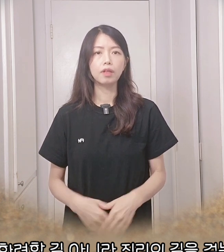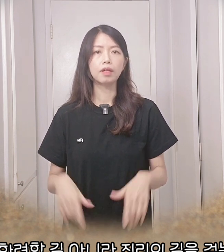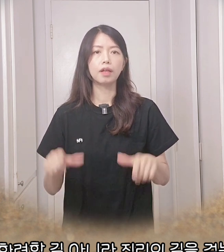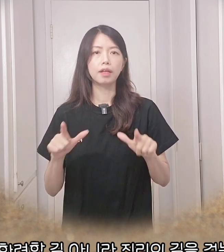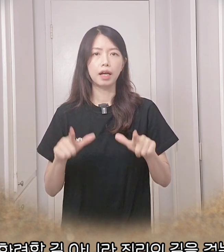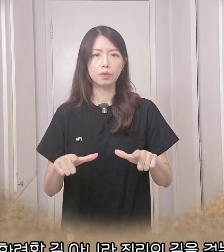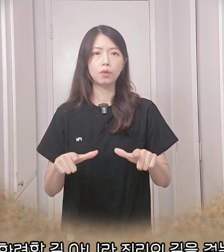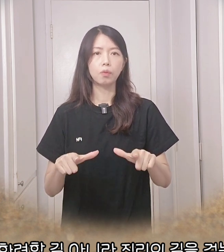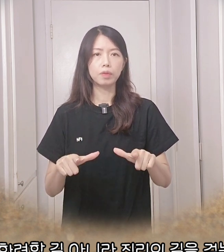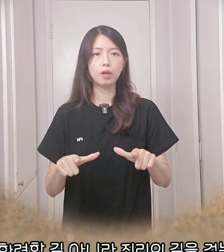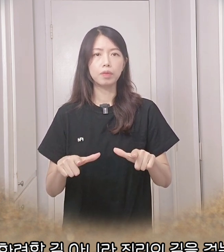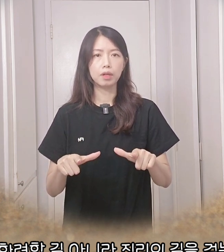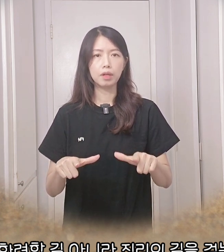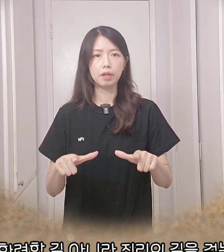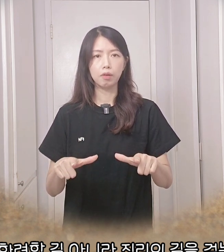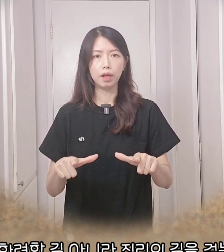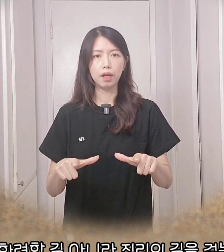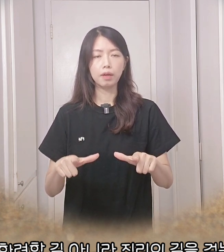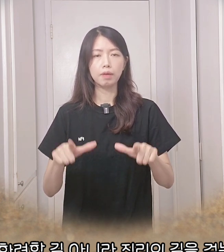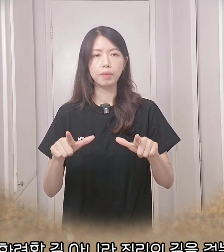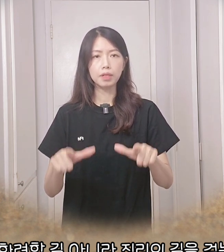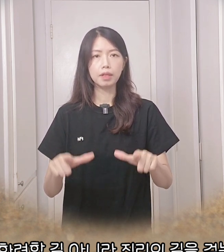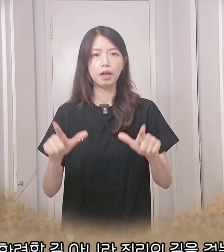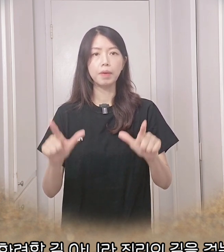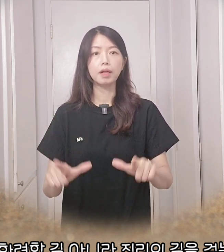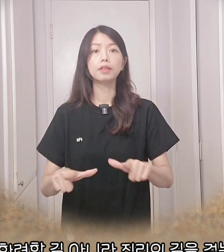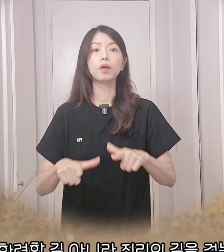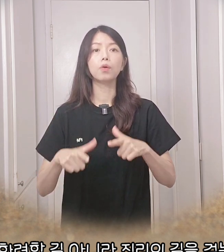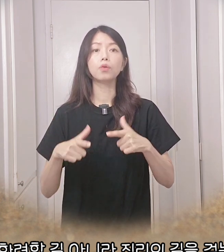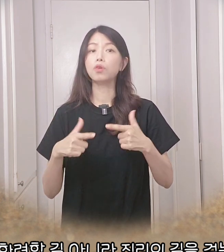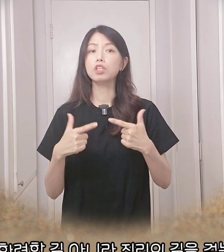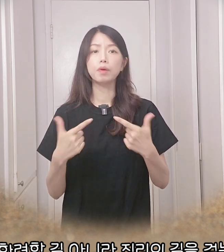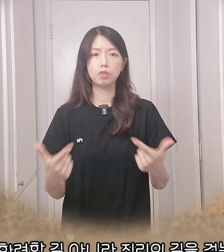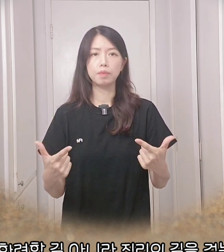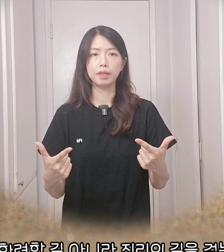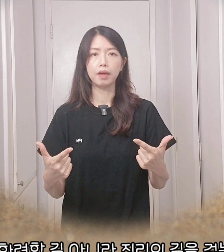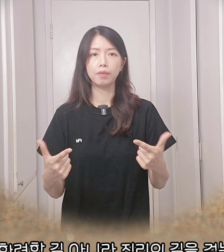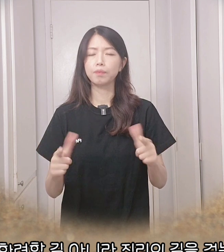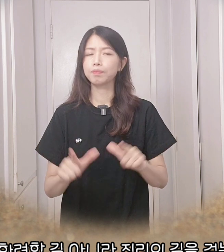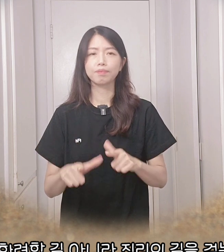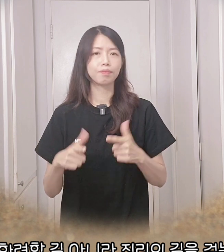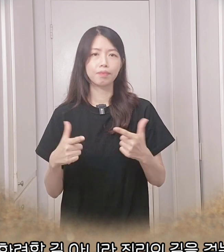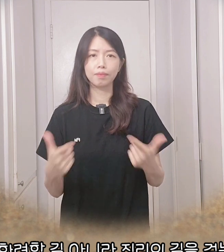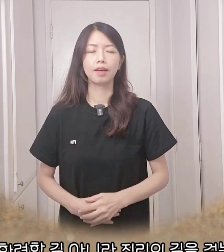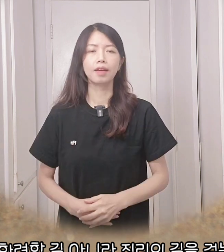뜻의 수어는 양손 엄지검지를 이렇게 피신 다음에 그대로 뒤집어 주시면 돼요.